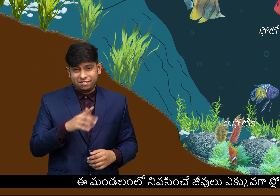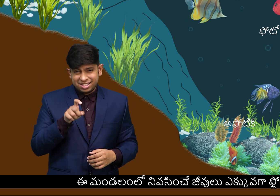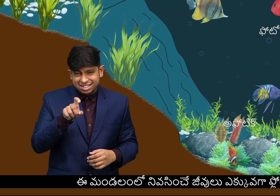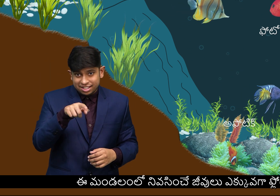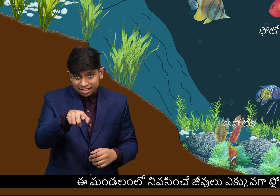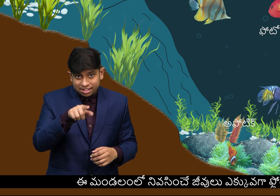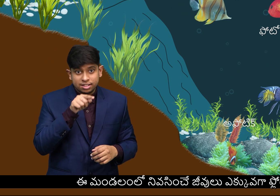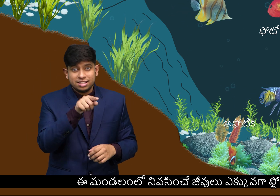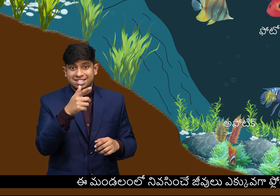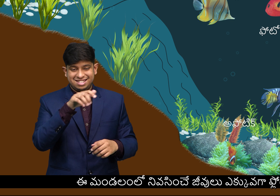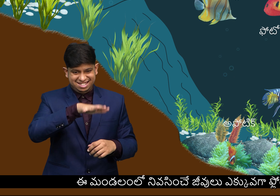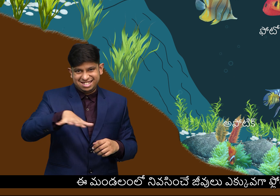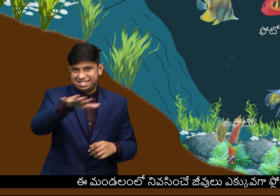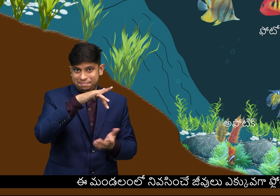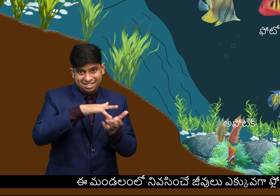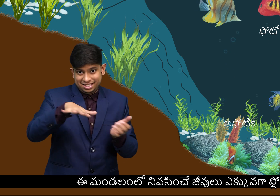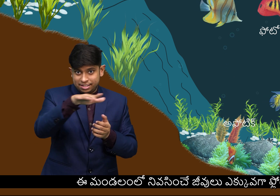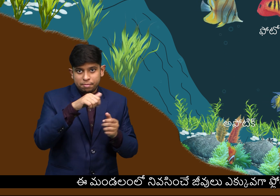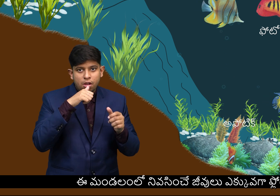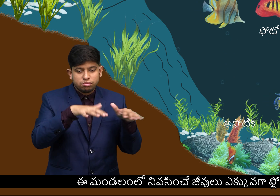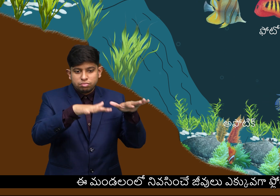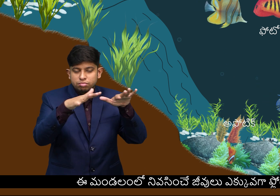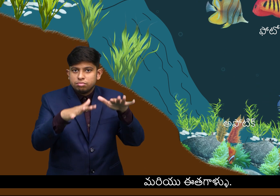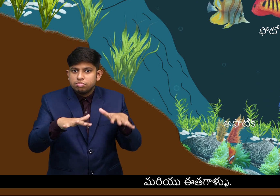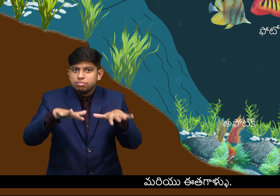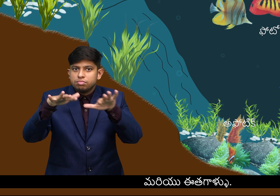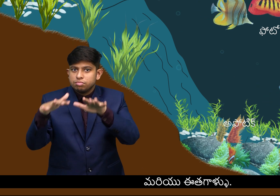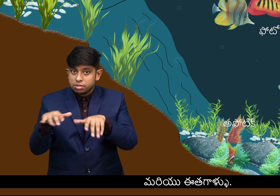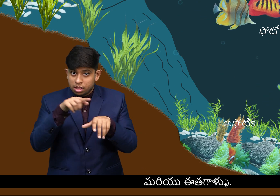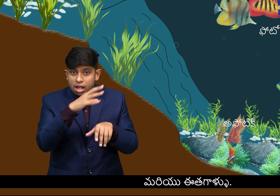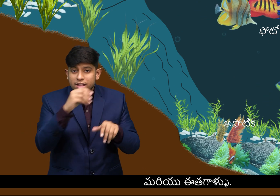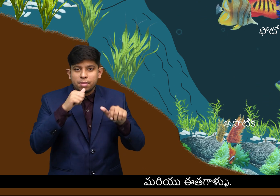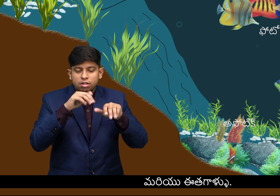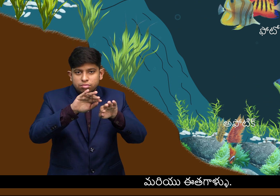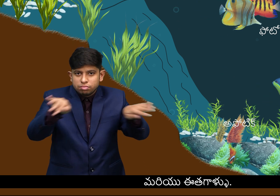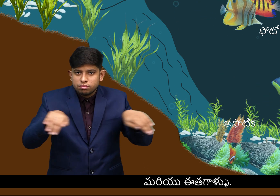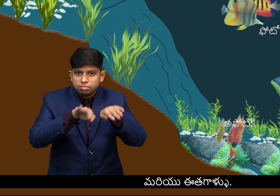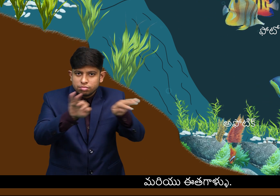ఈ మండలంలో నివసించే జీవులు ఎక్కువగా ఫ్లోటర్లు మరియు ఈతగాళ్లు.